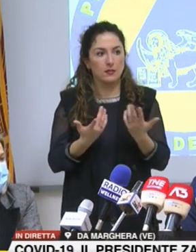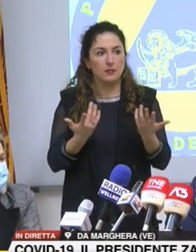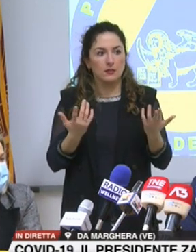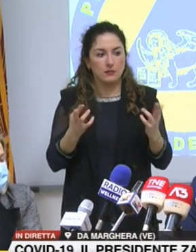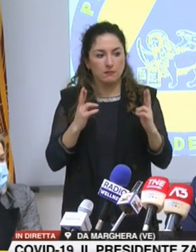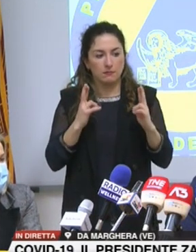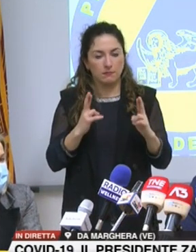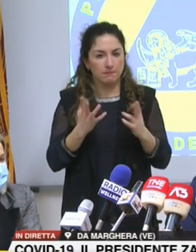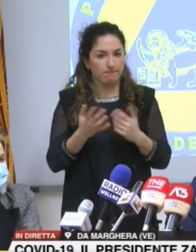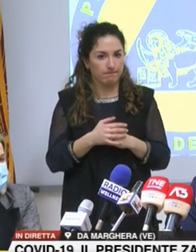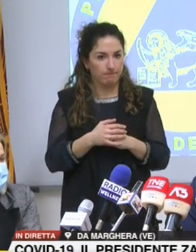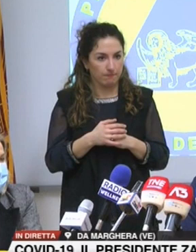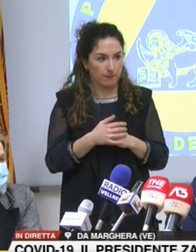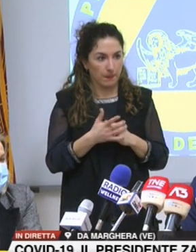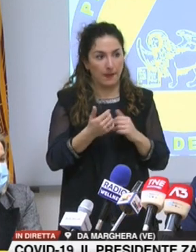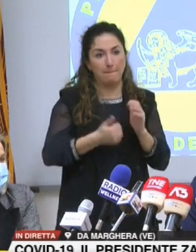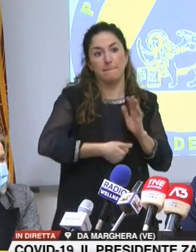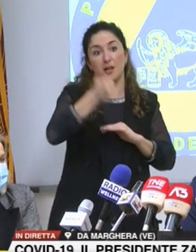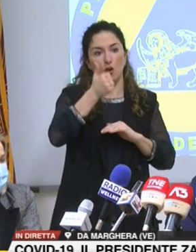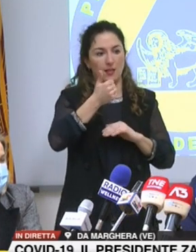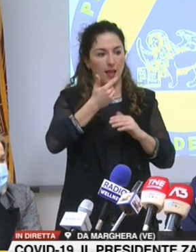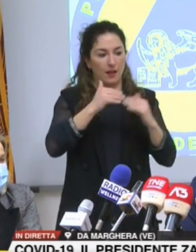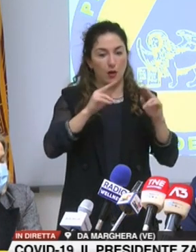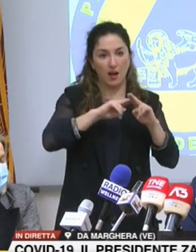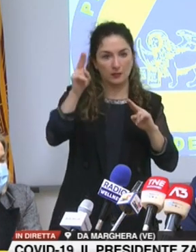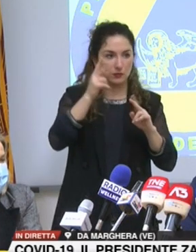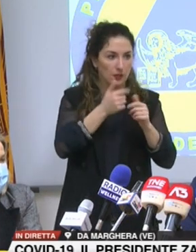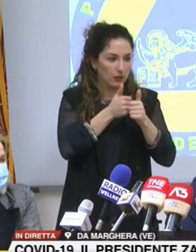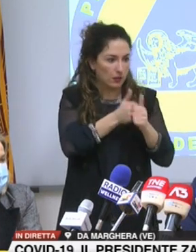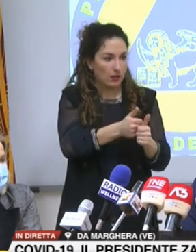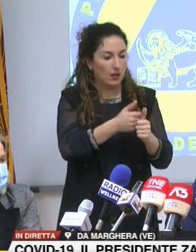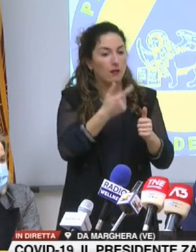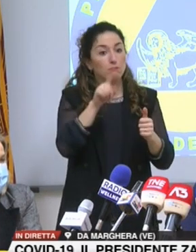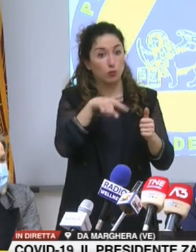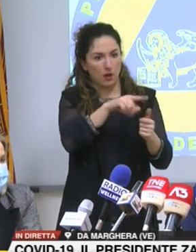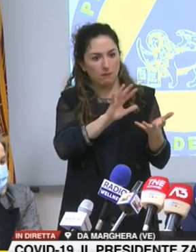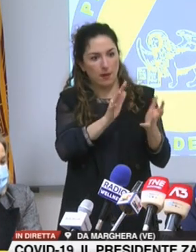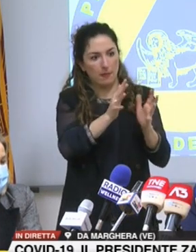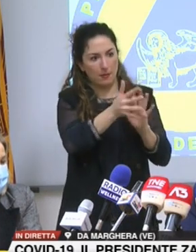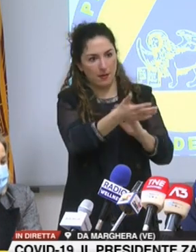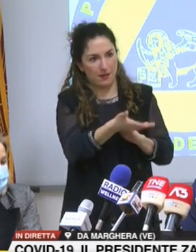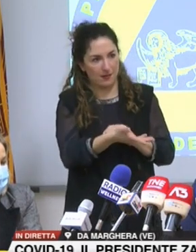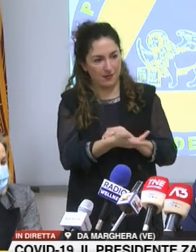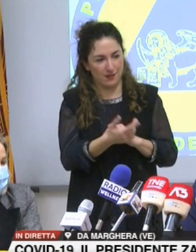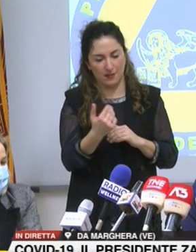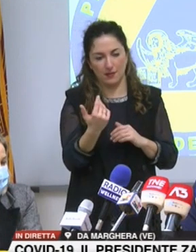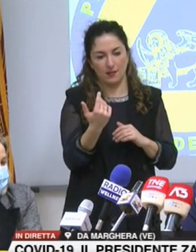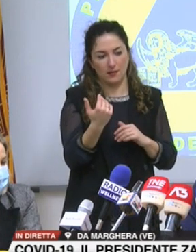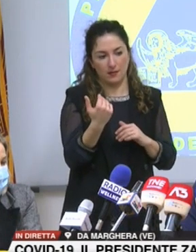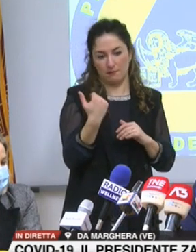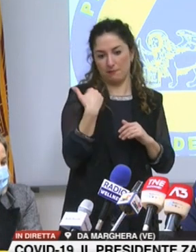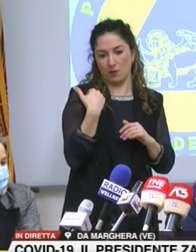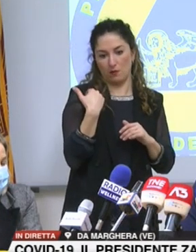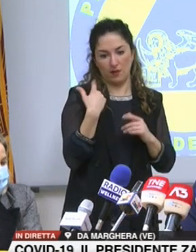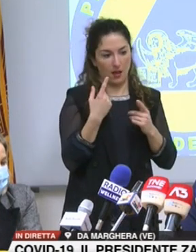quello che sono le priorità di livello nazionale. E anche quelle sono in continua evoluzione. L'incontro che c'è stato poco prima della